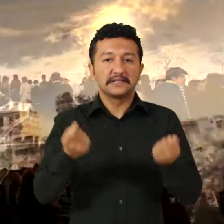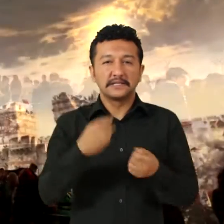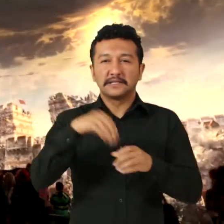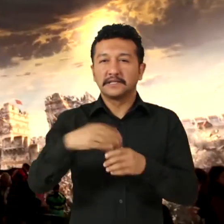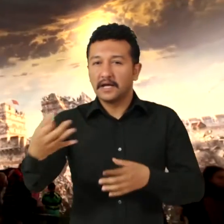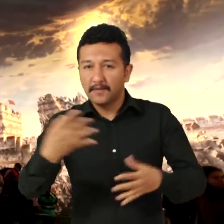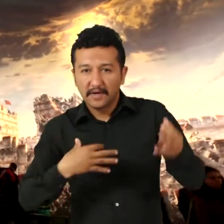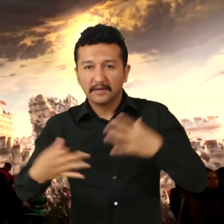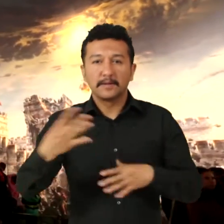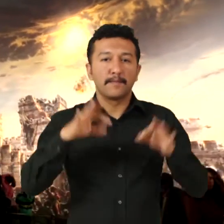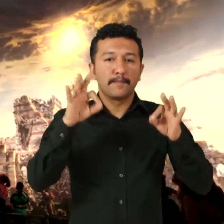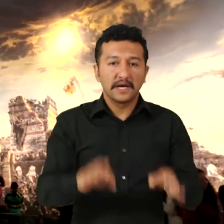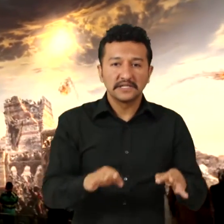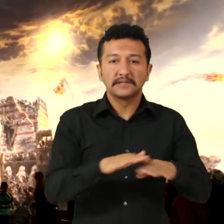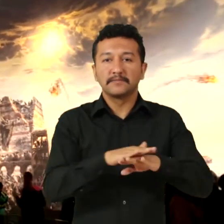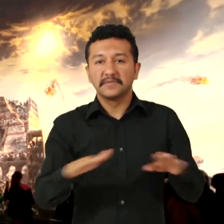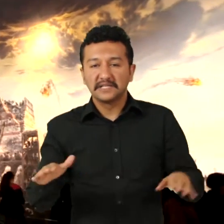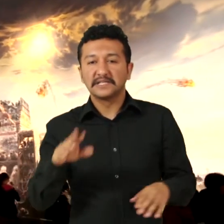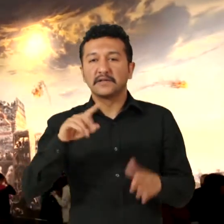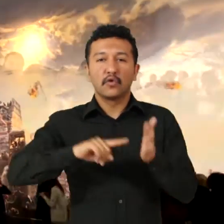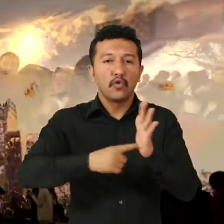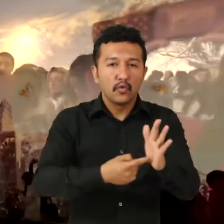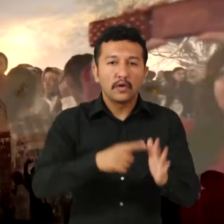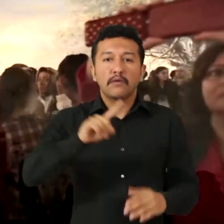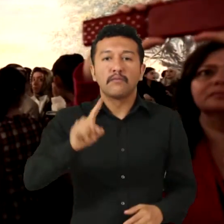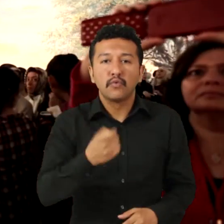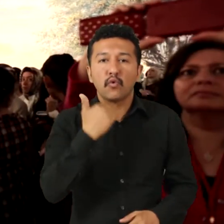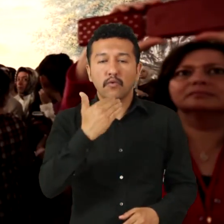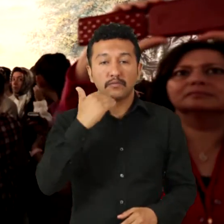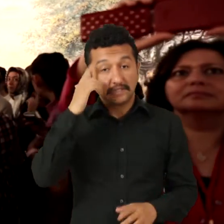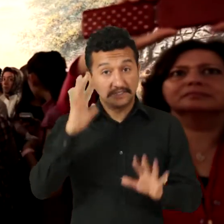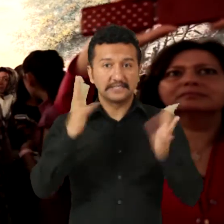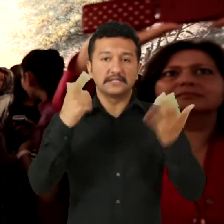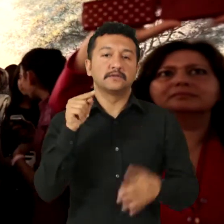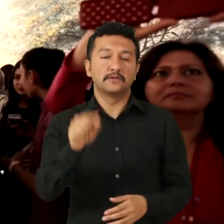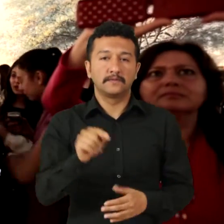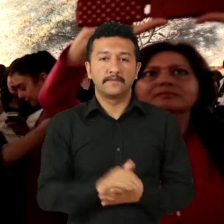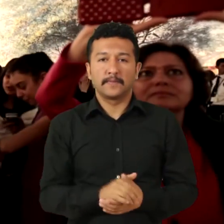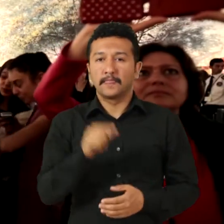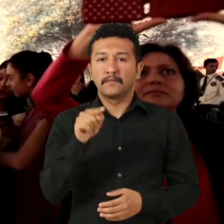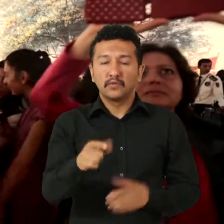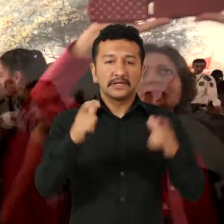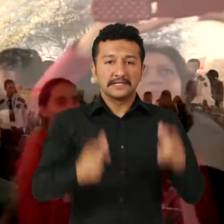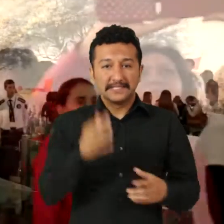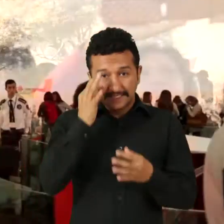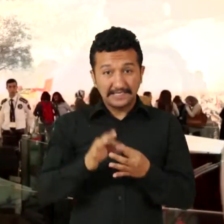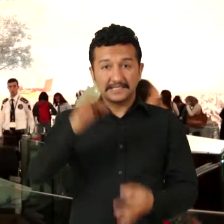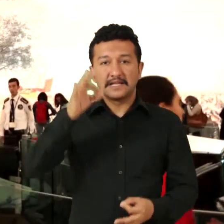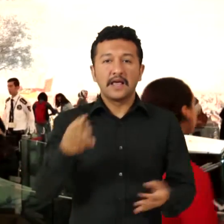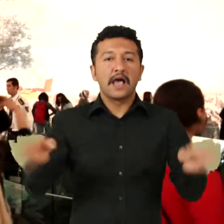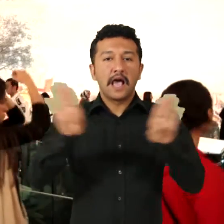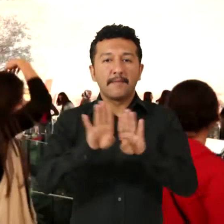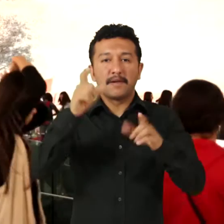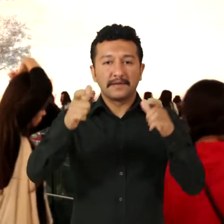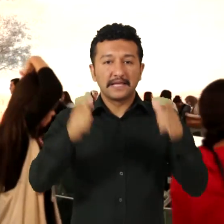referanslar, başlangıç ve bitiş gibi dayanak noktaları bulamamanın şaşkınlığıdır. Burası insana kapalı bir